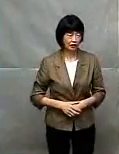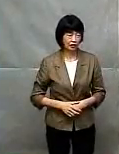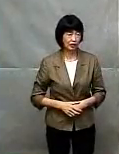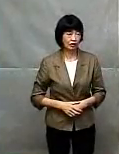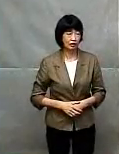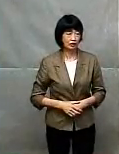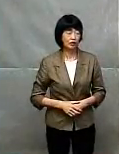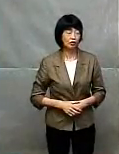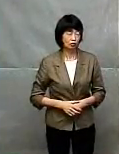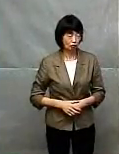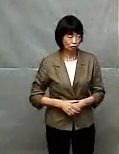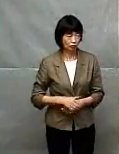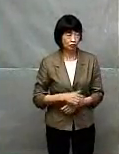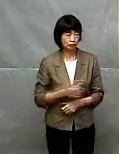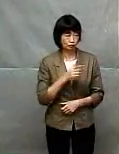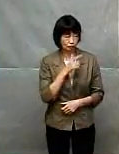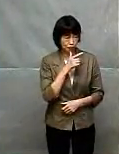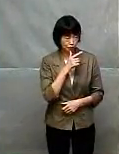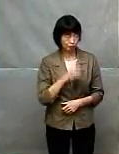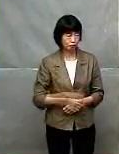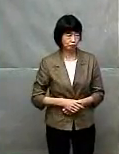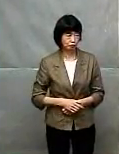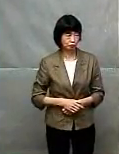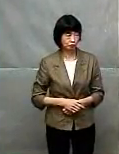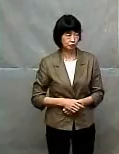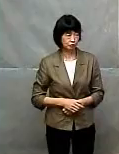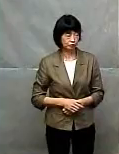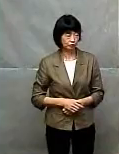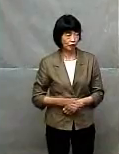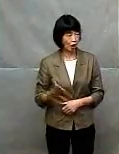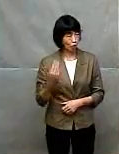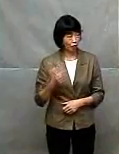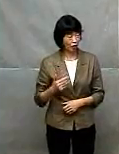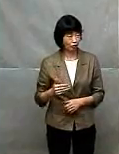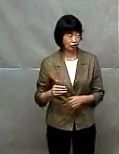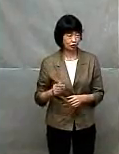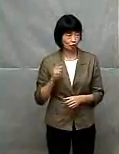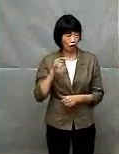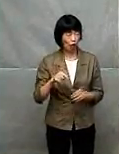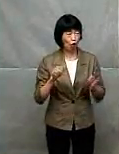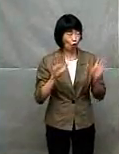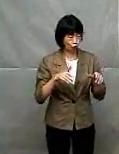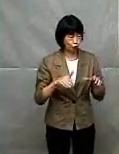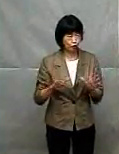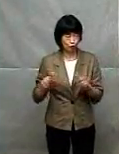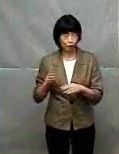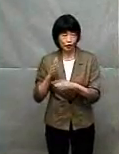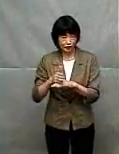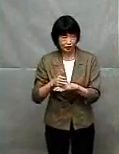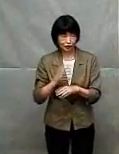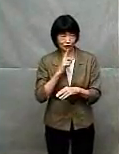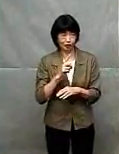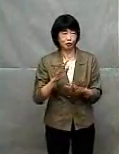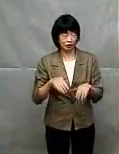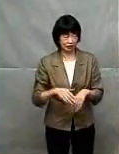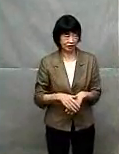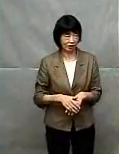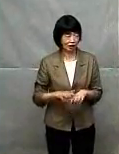そうですね、大羽越とそういえば呼んできたかなと思いますが、羽越大羽名